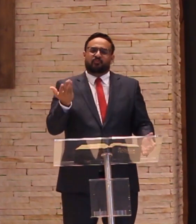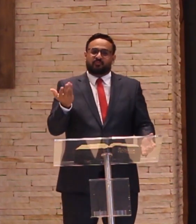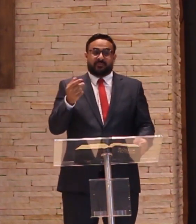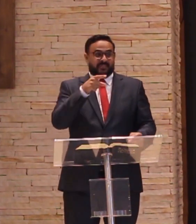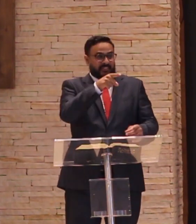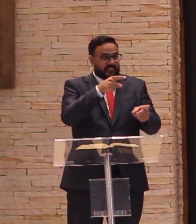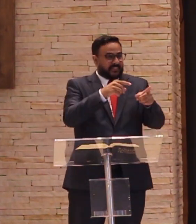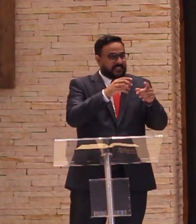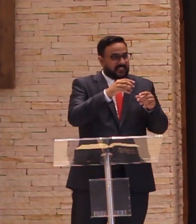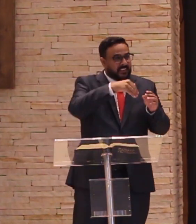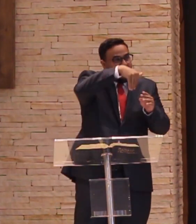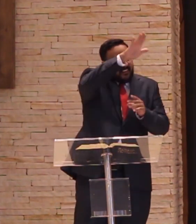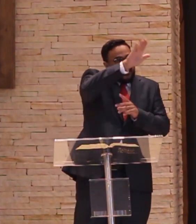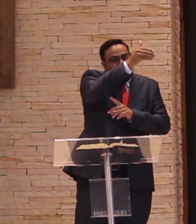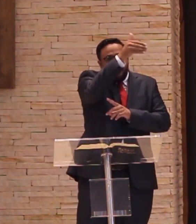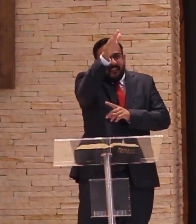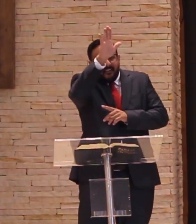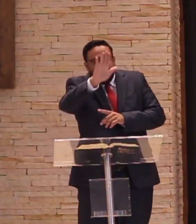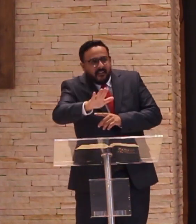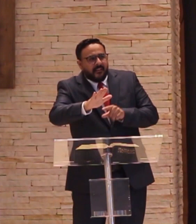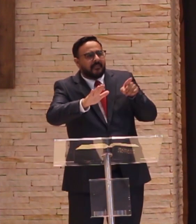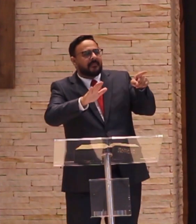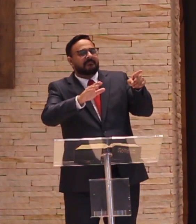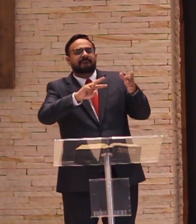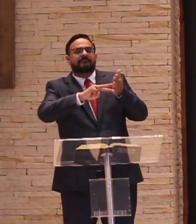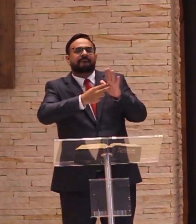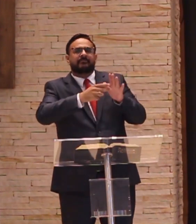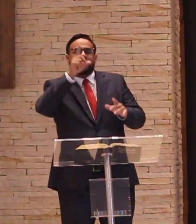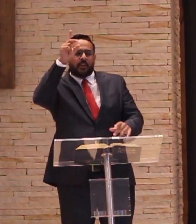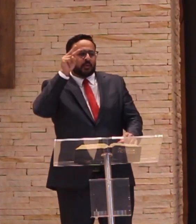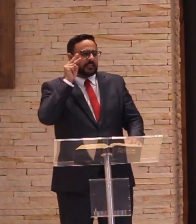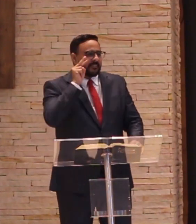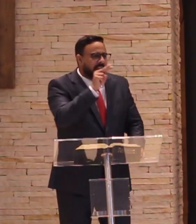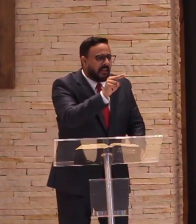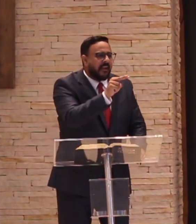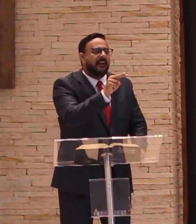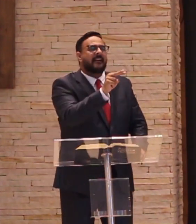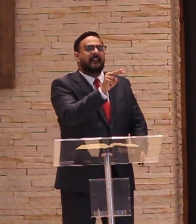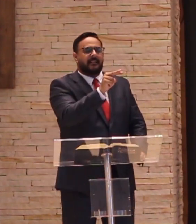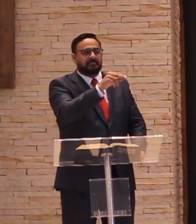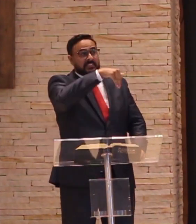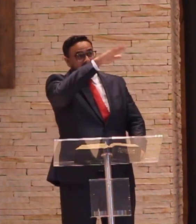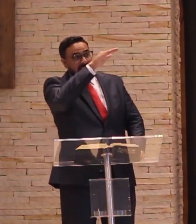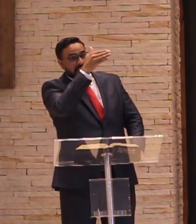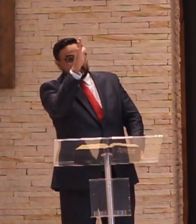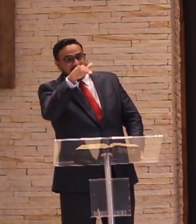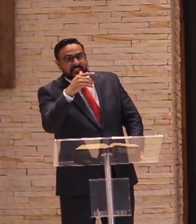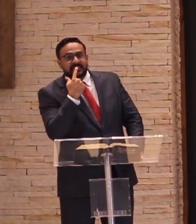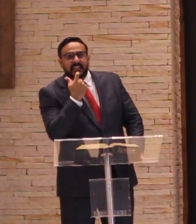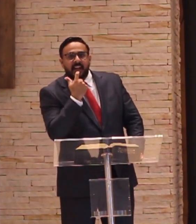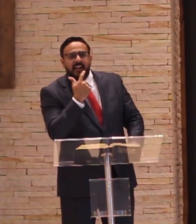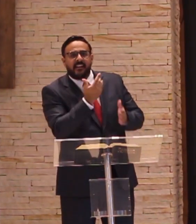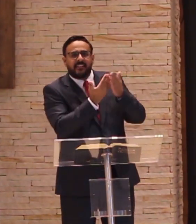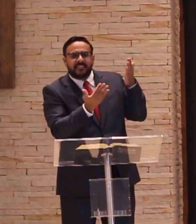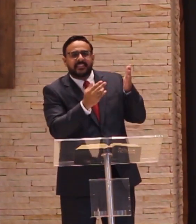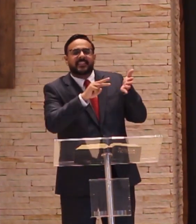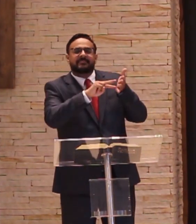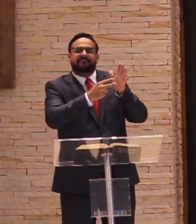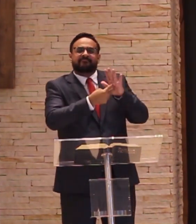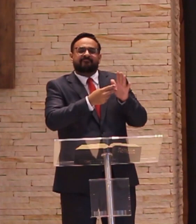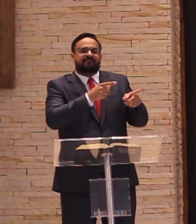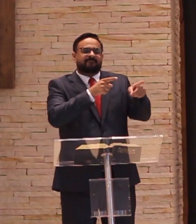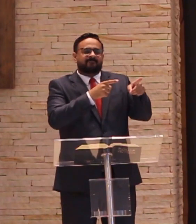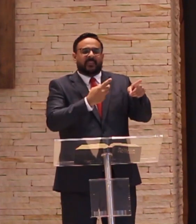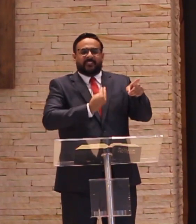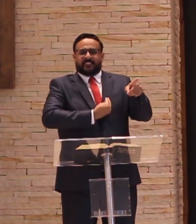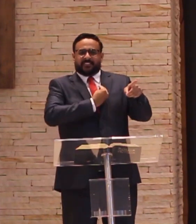sangue que contém a vida. Isso significa que, ao passar o sangue nos umbrais da porta, o